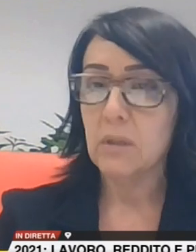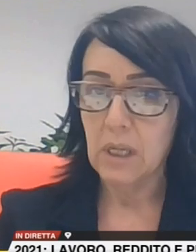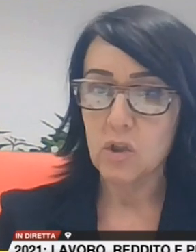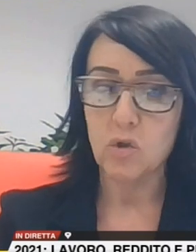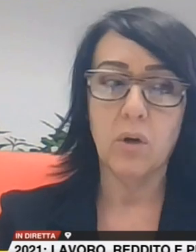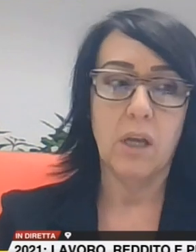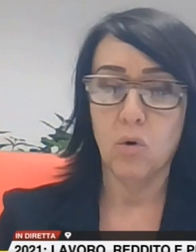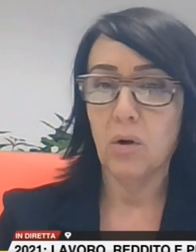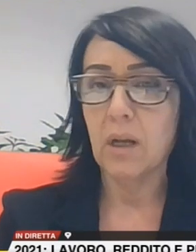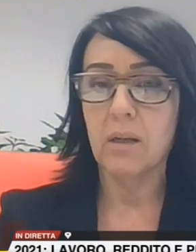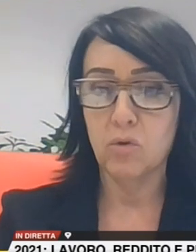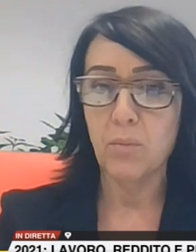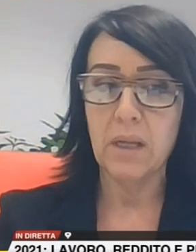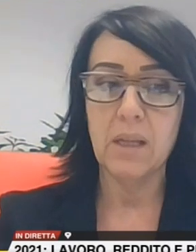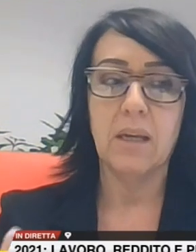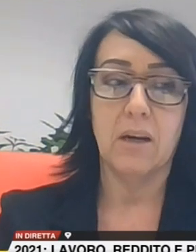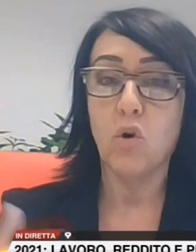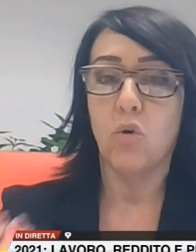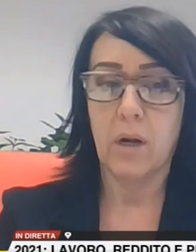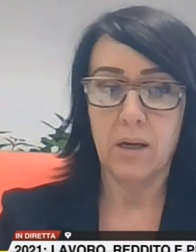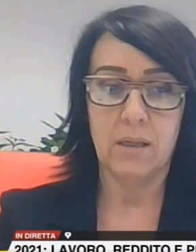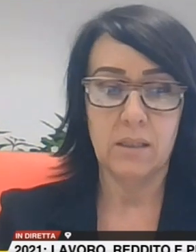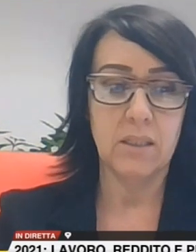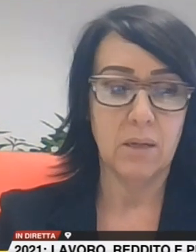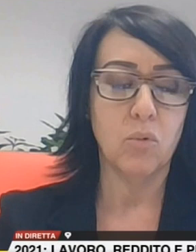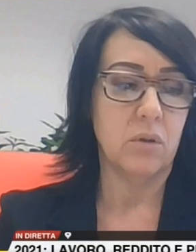molto intenso e con numeri che ancora